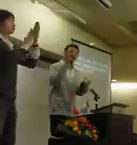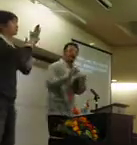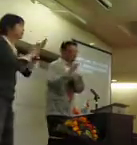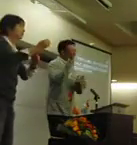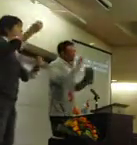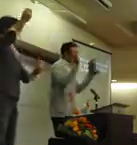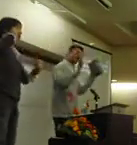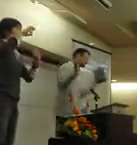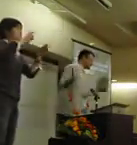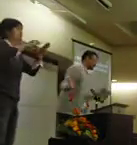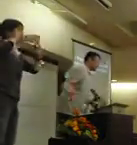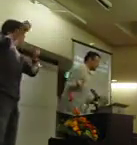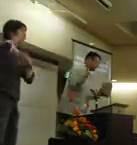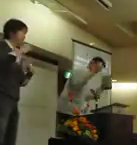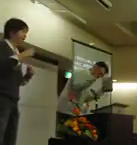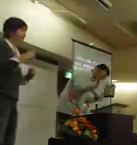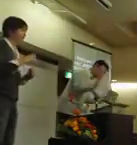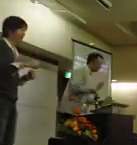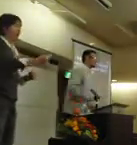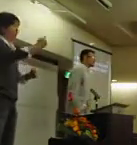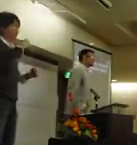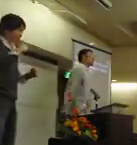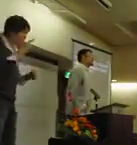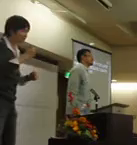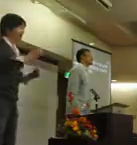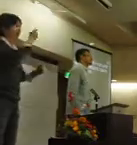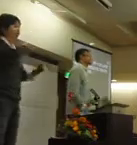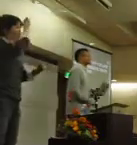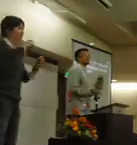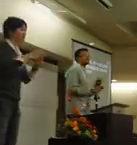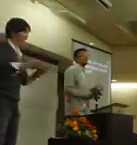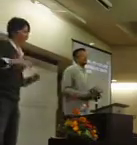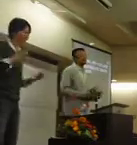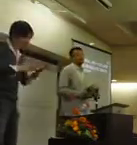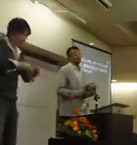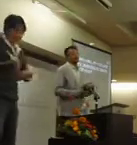彼は、私はカトリックですから絶対に堕胎はしません。